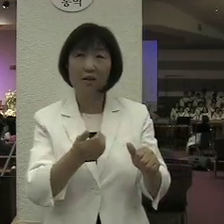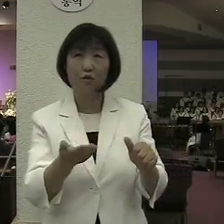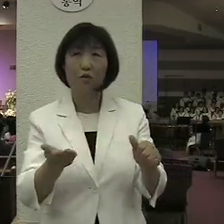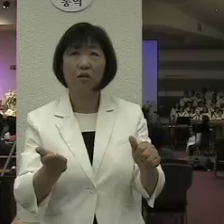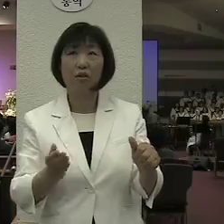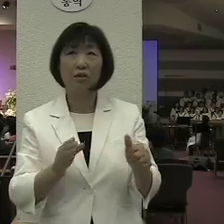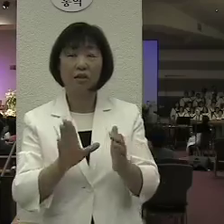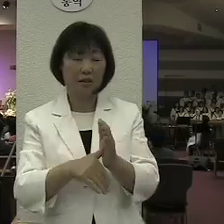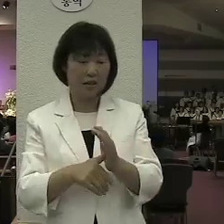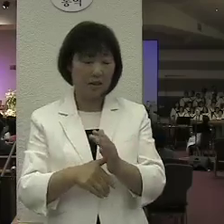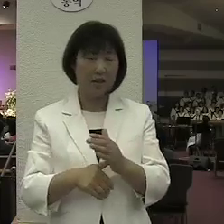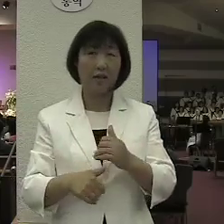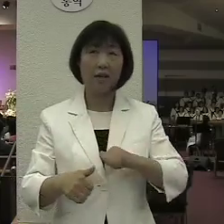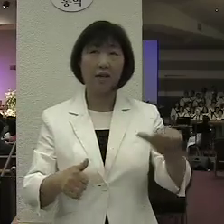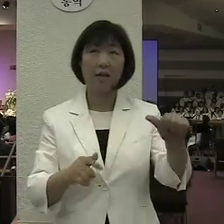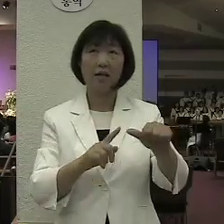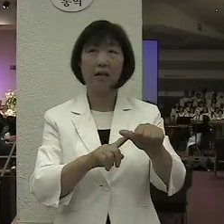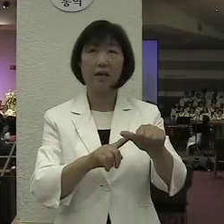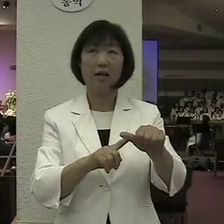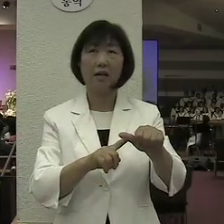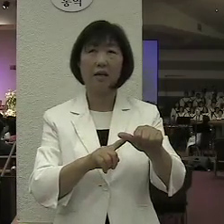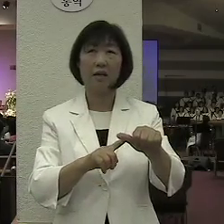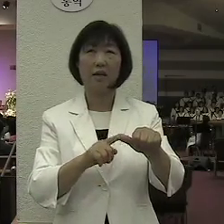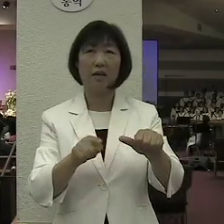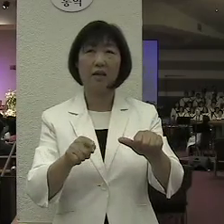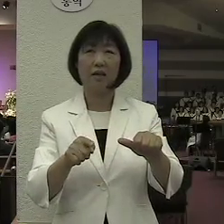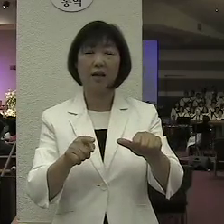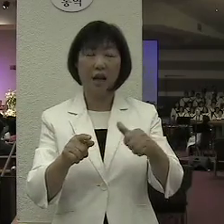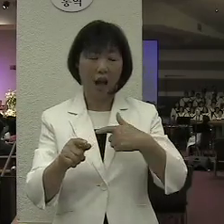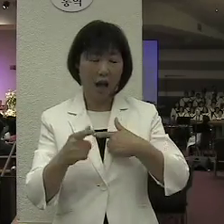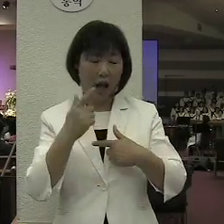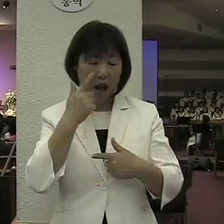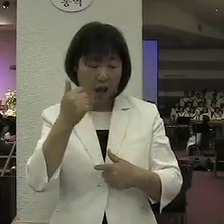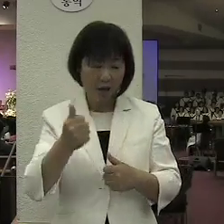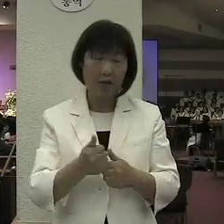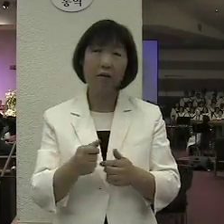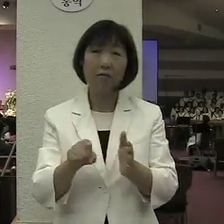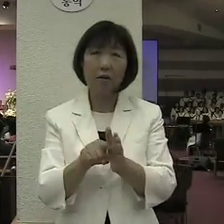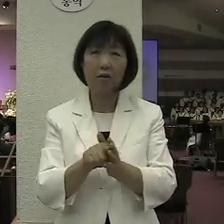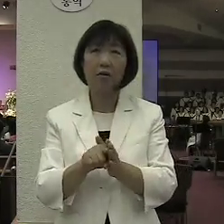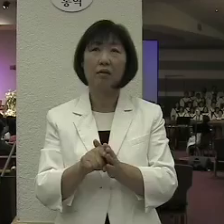있는데 반항하는 마음을 그곳을 그냥 처벅처벅 들어갔대.